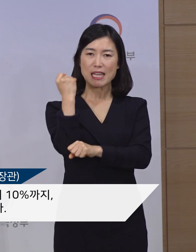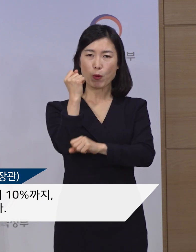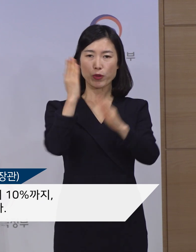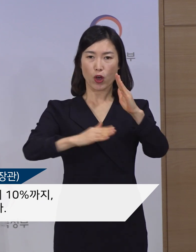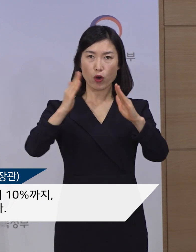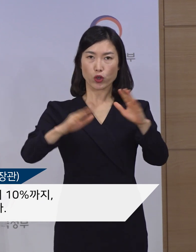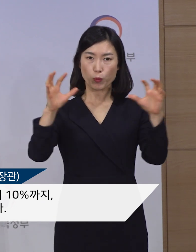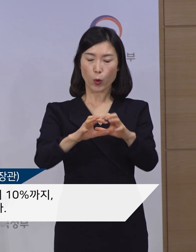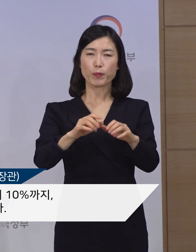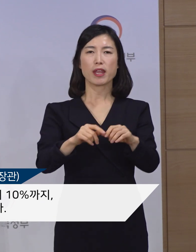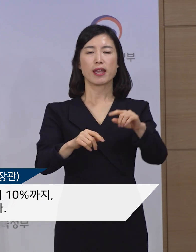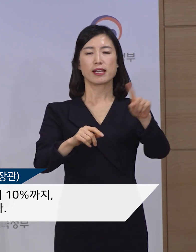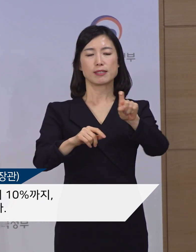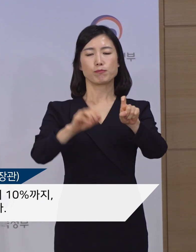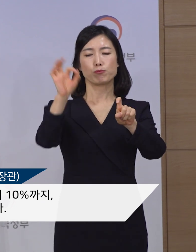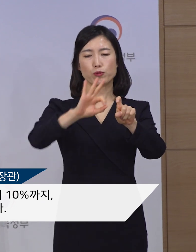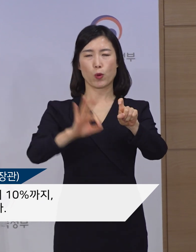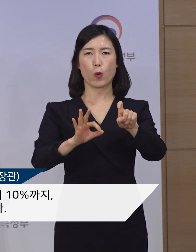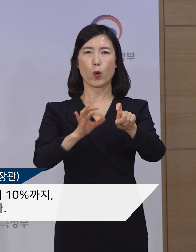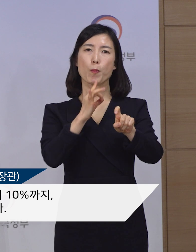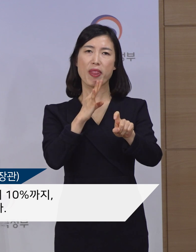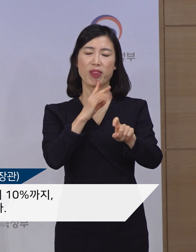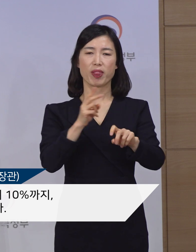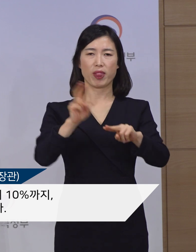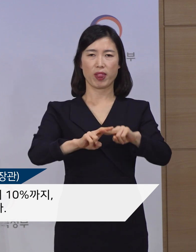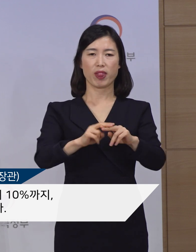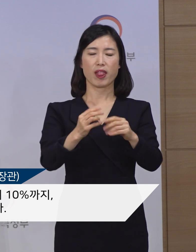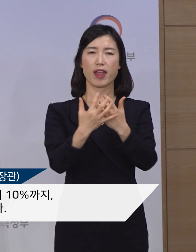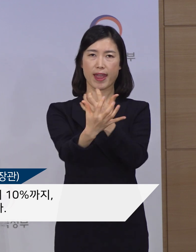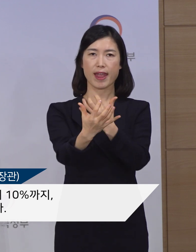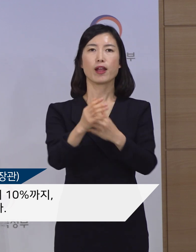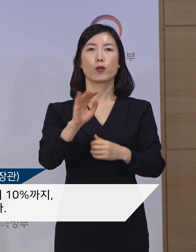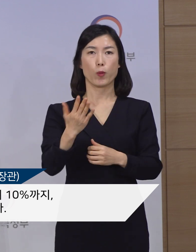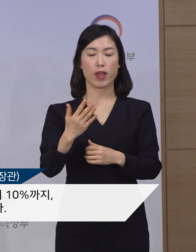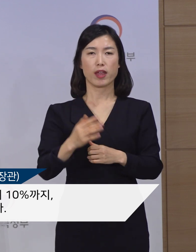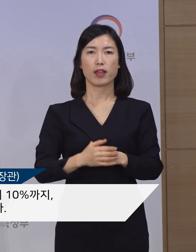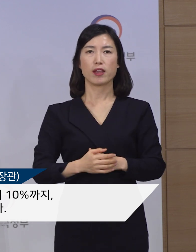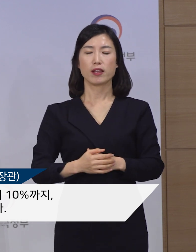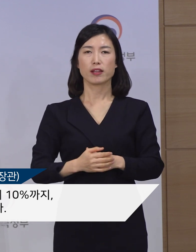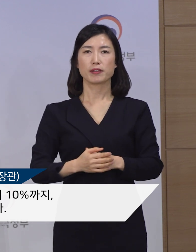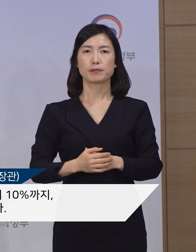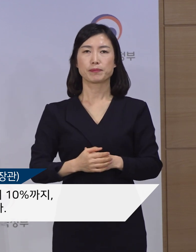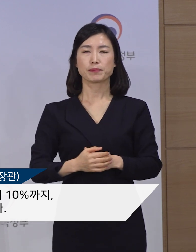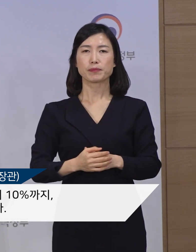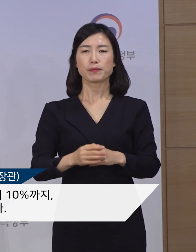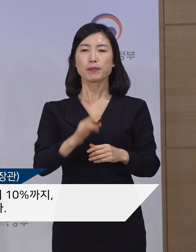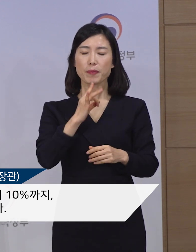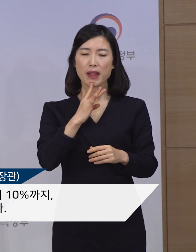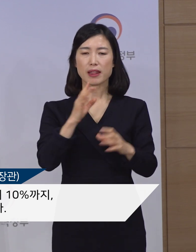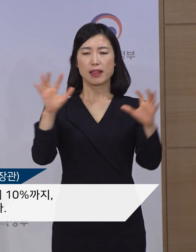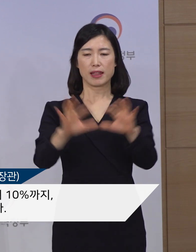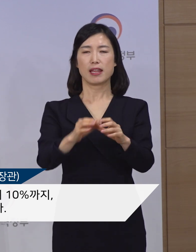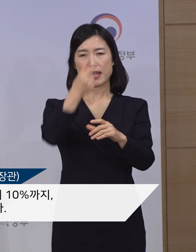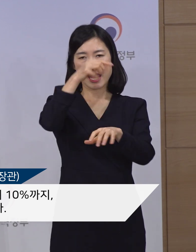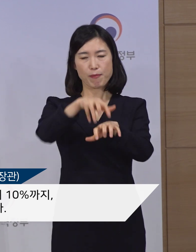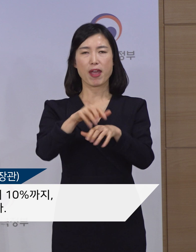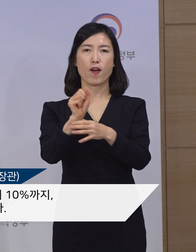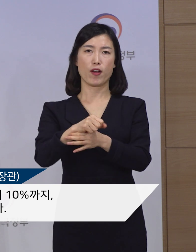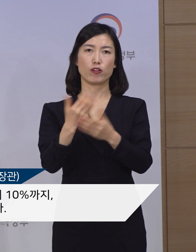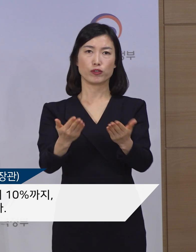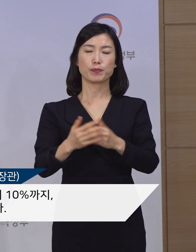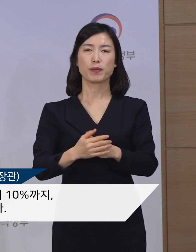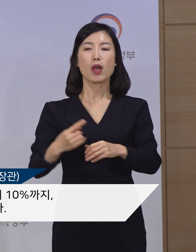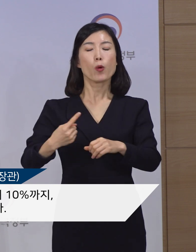미사, 법회 등에 한해 수도권은 좌석의 10%까지, 비수도권은 좌석의